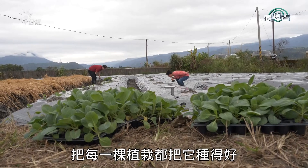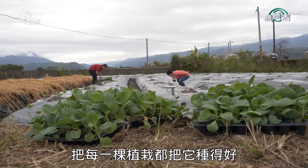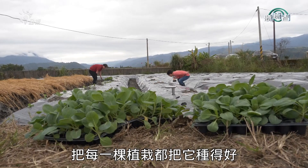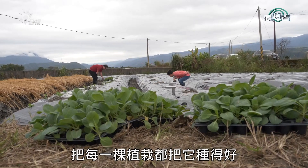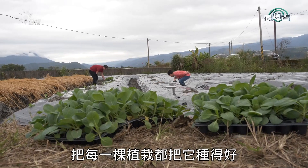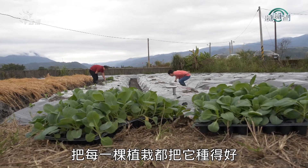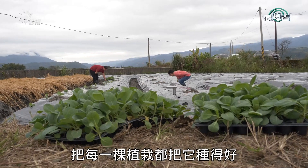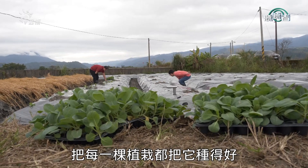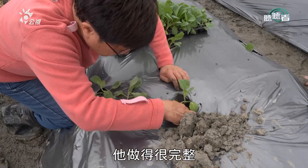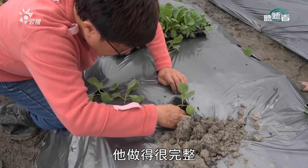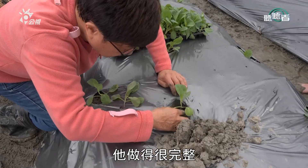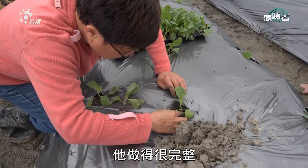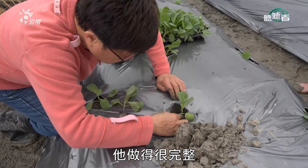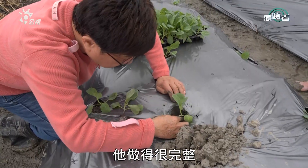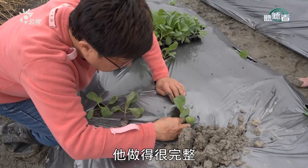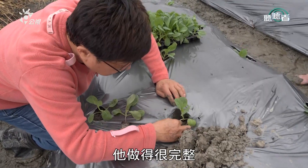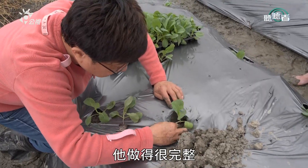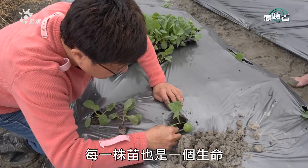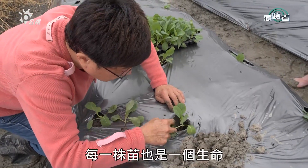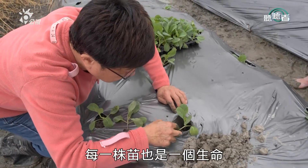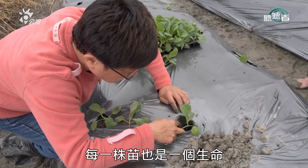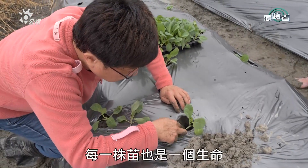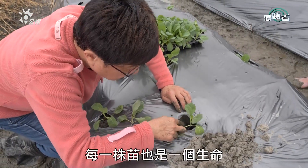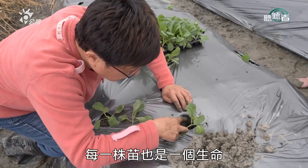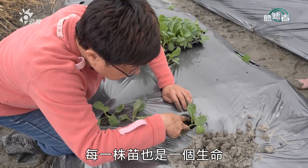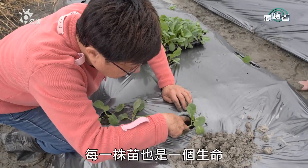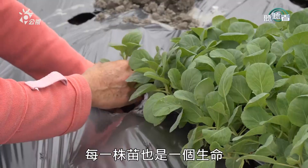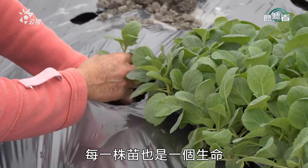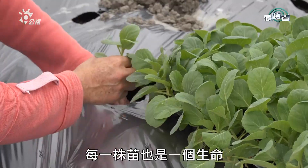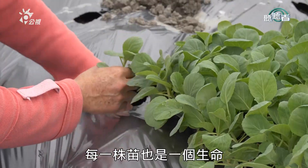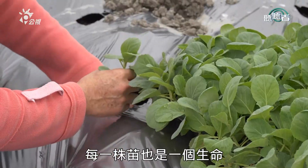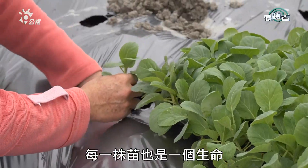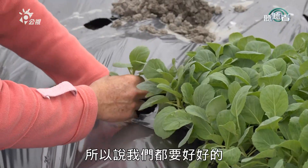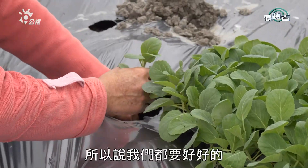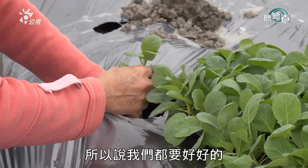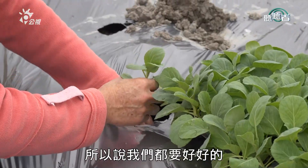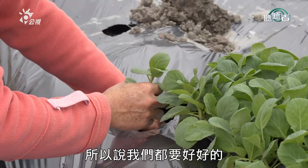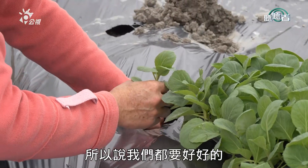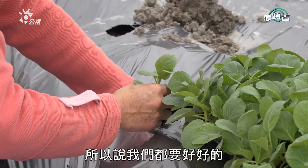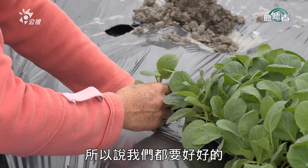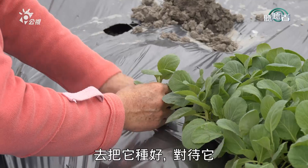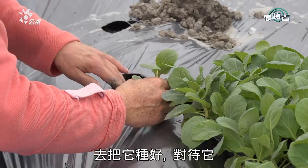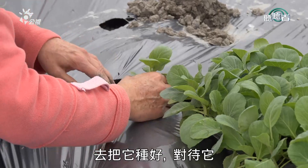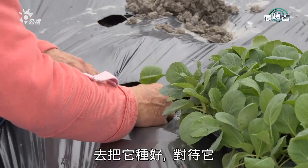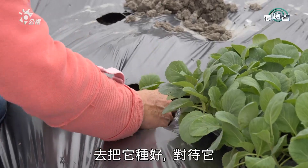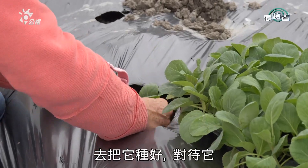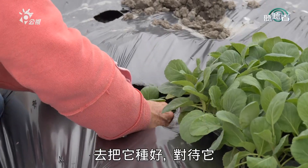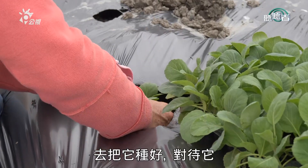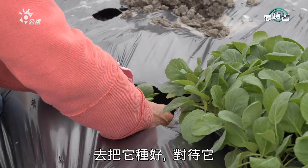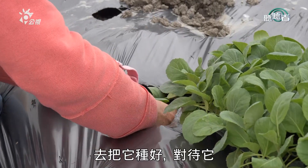种得好，它做得很完整啊。每一株苗也是一个生命，所以说我们都要好好的去把它种好，对待